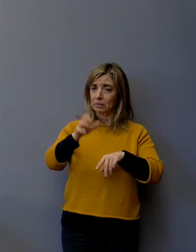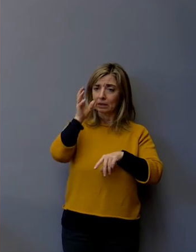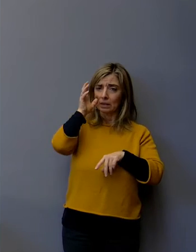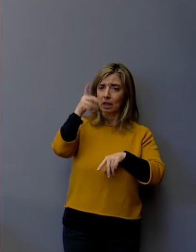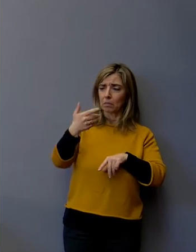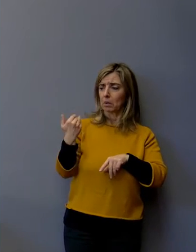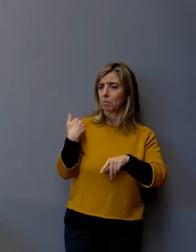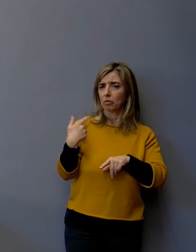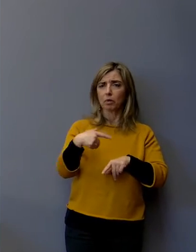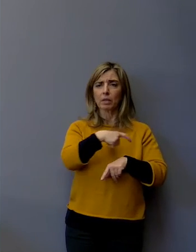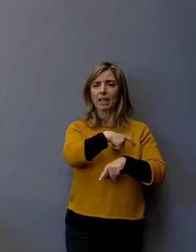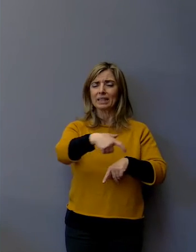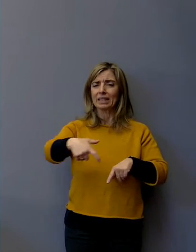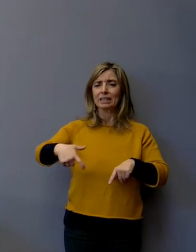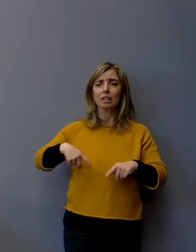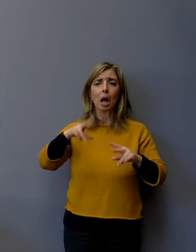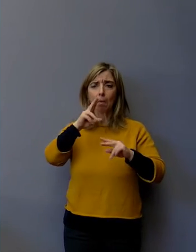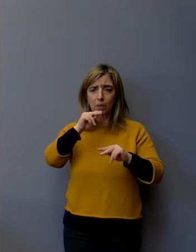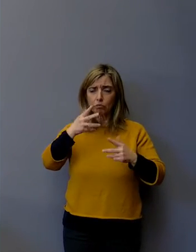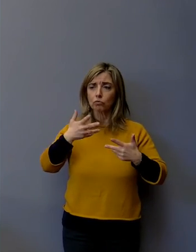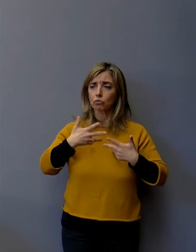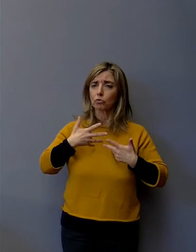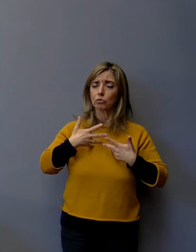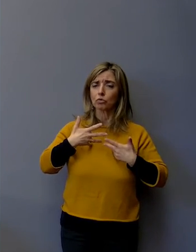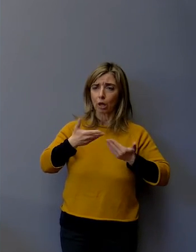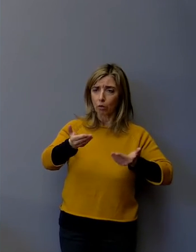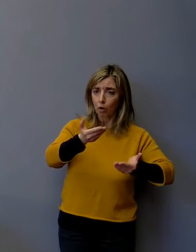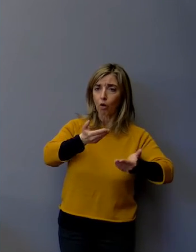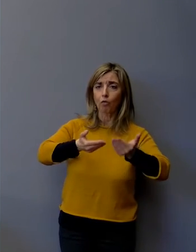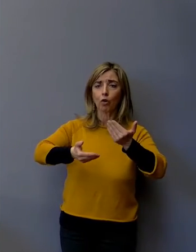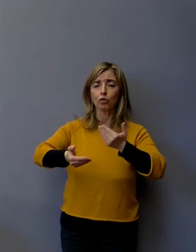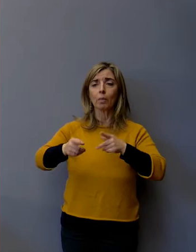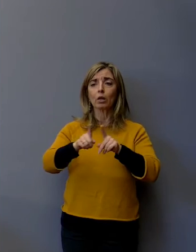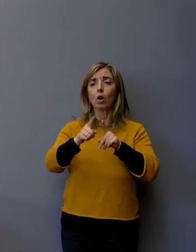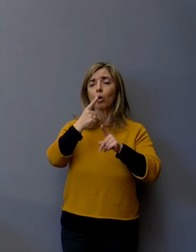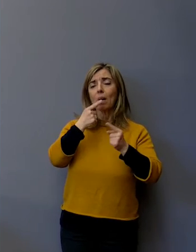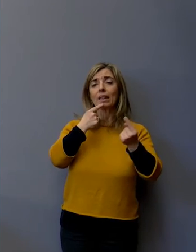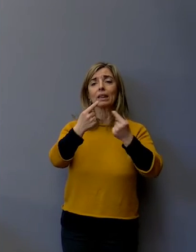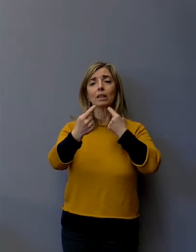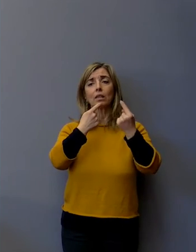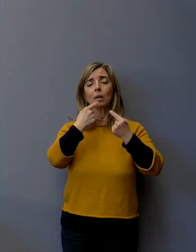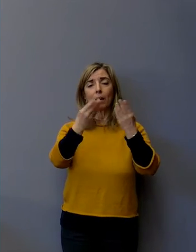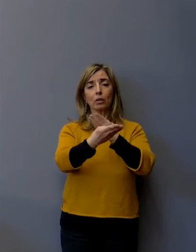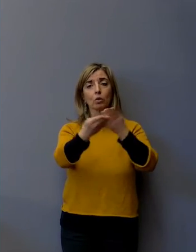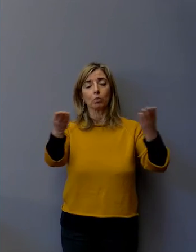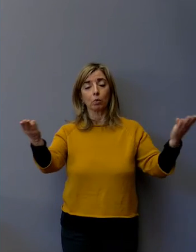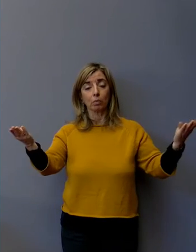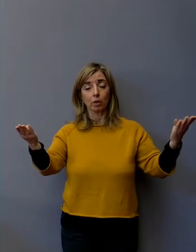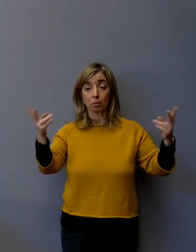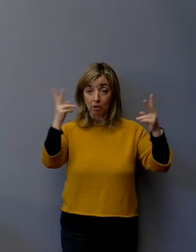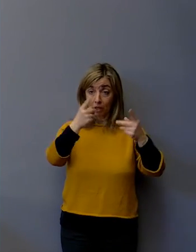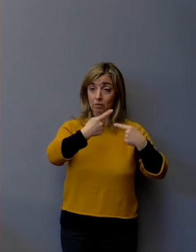giustamente parlare di un coinvolgimento in qualche modo una sorta di dibattito pubblico però se lo chiediamo nel